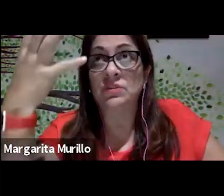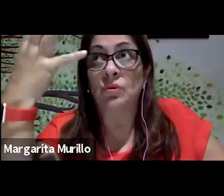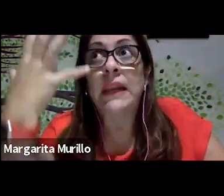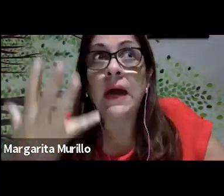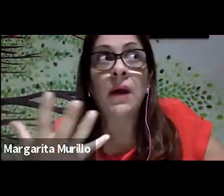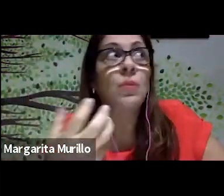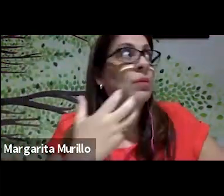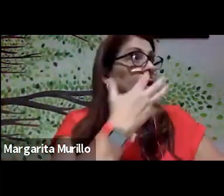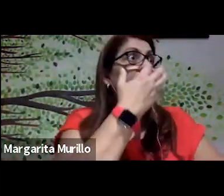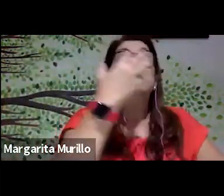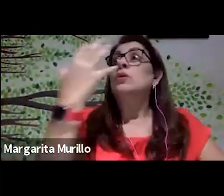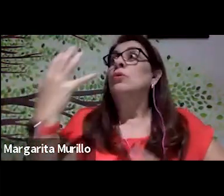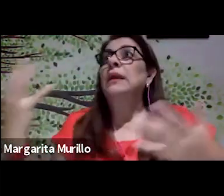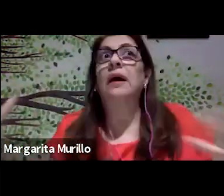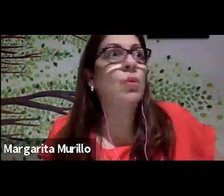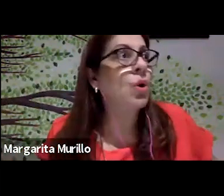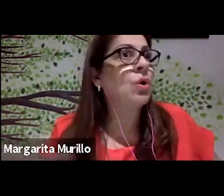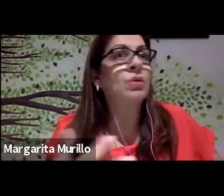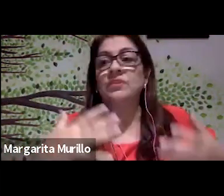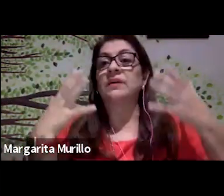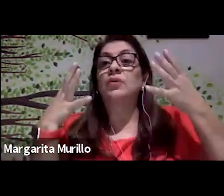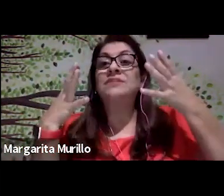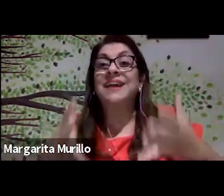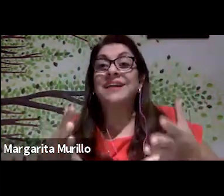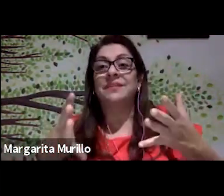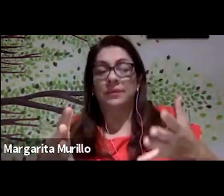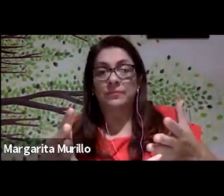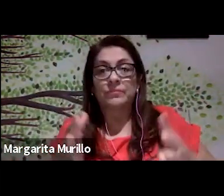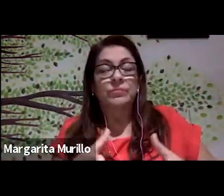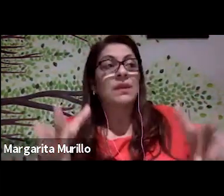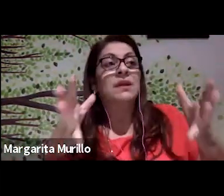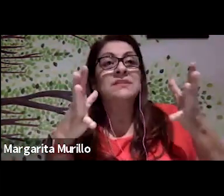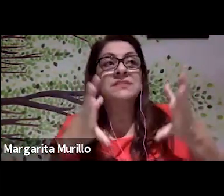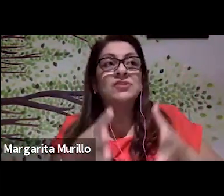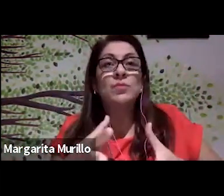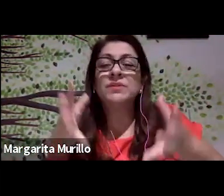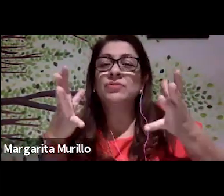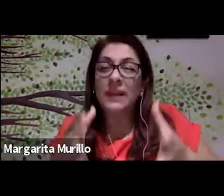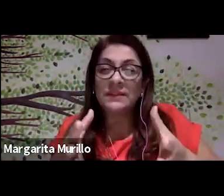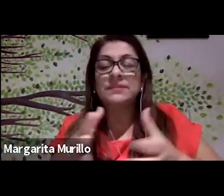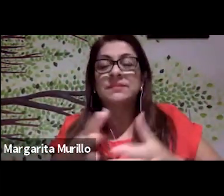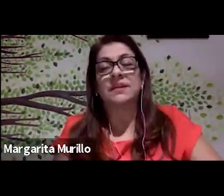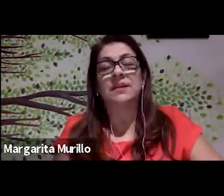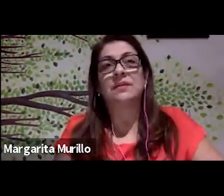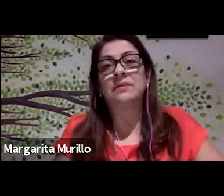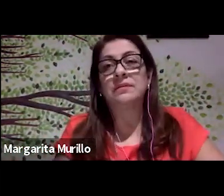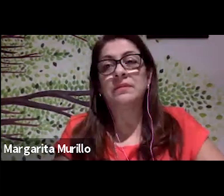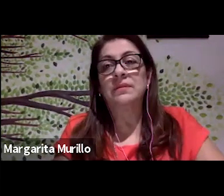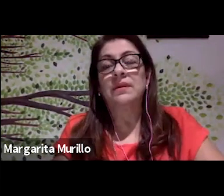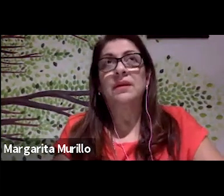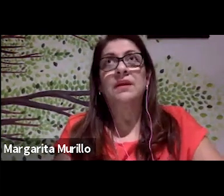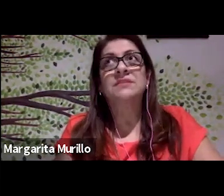concéntrese con el agua con con el jabón o sea trate de Y si estás comiendo trate de estar